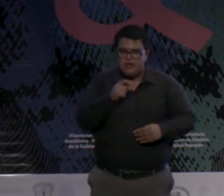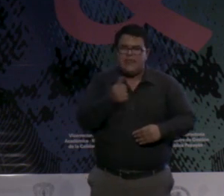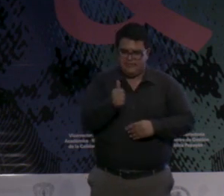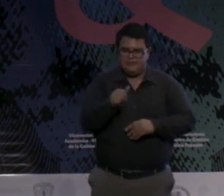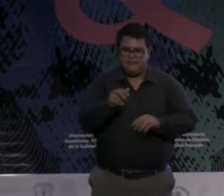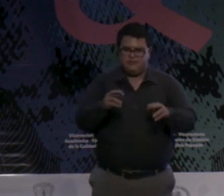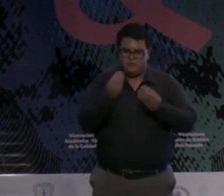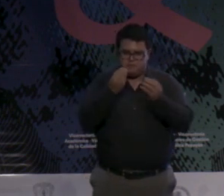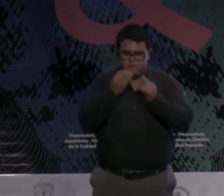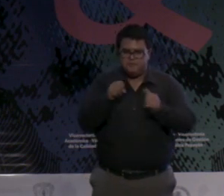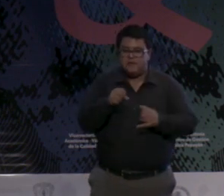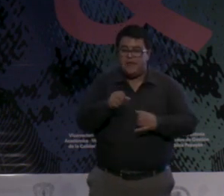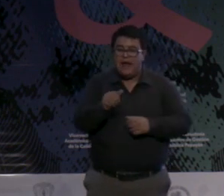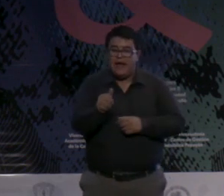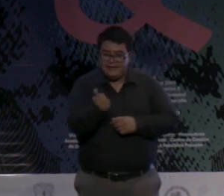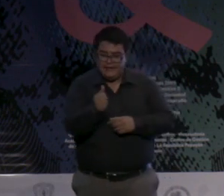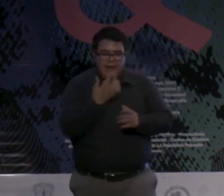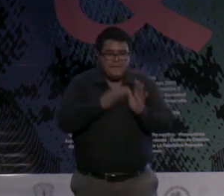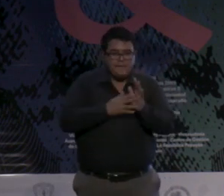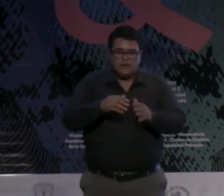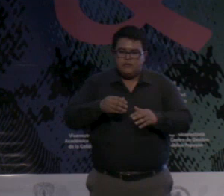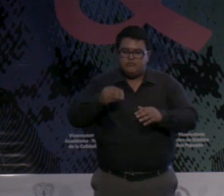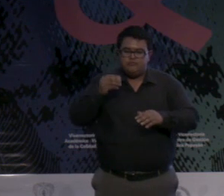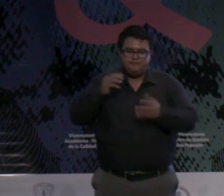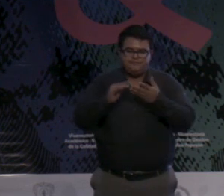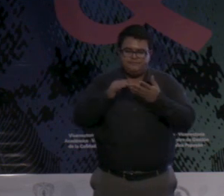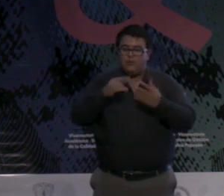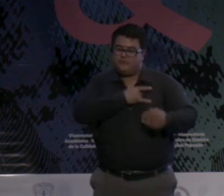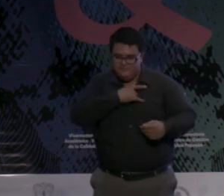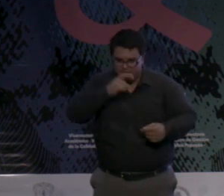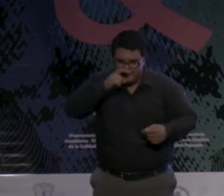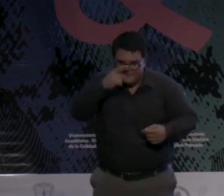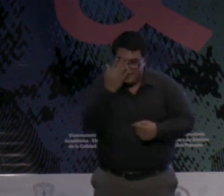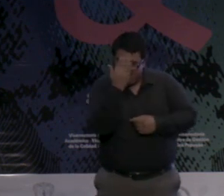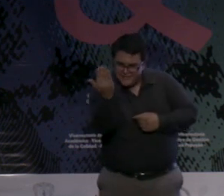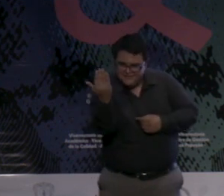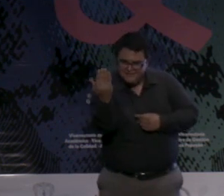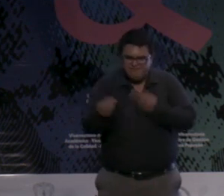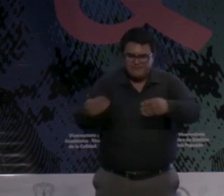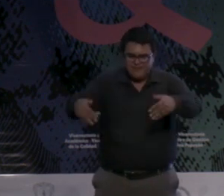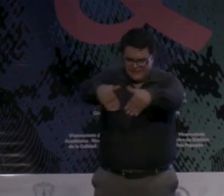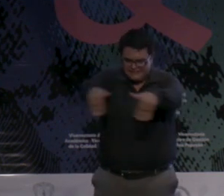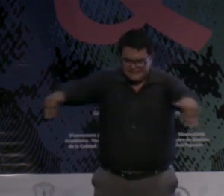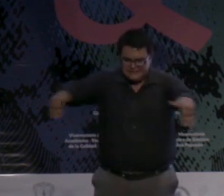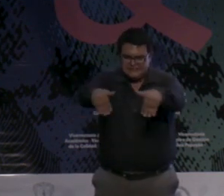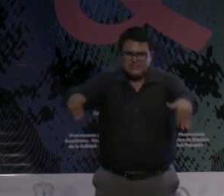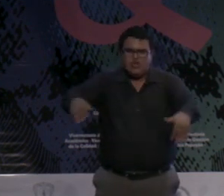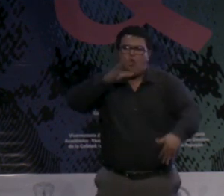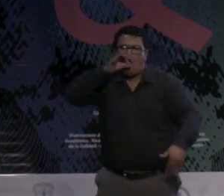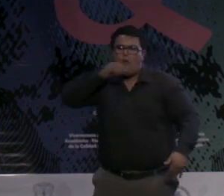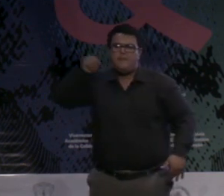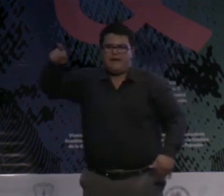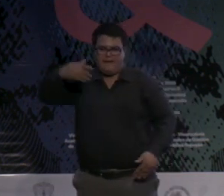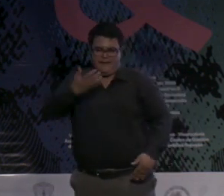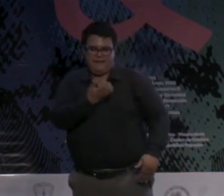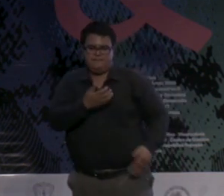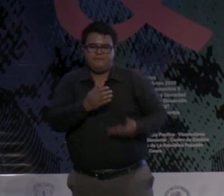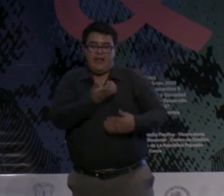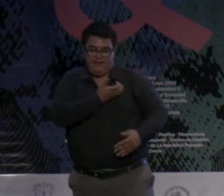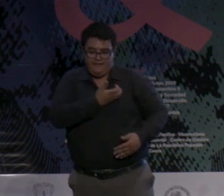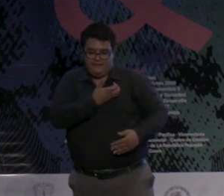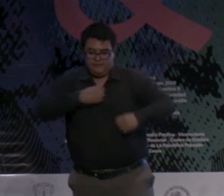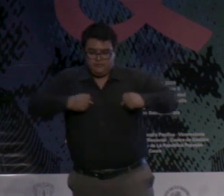Y quisiera rematar rápidamente porque se me acabó el tiempo, entonces por lo menos planteándoles el proyecto del Museo del Andén. Nosotros empezamos a encontrar al frente de la